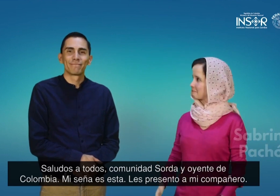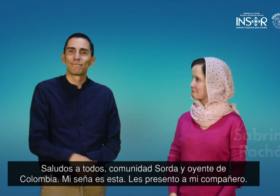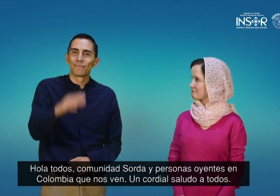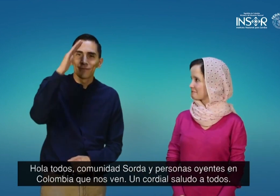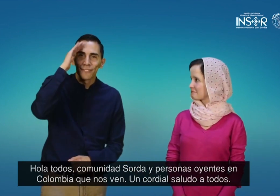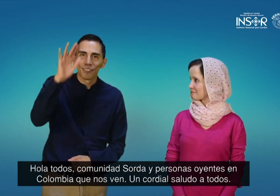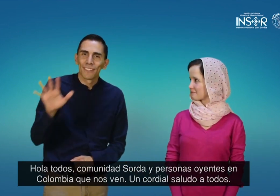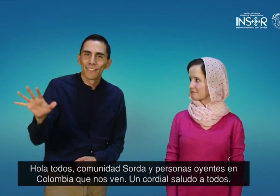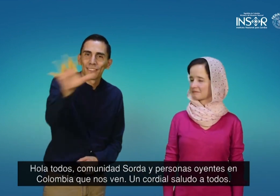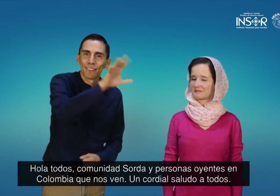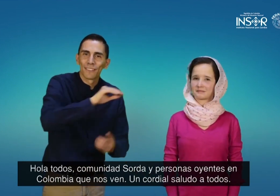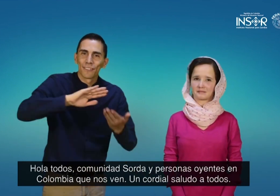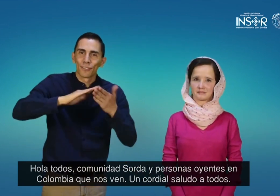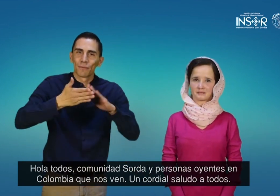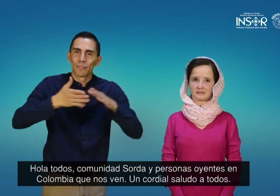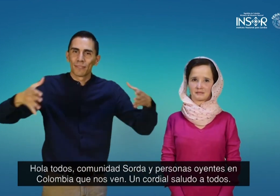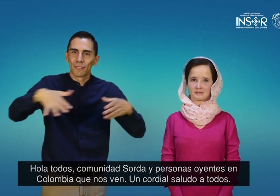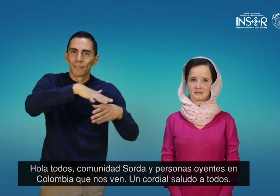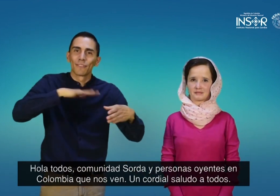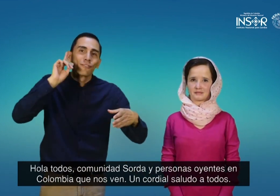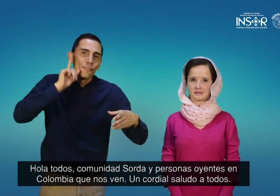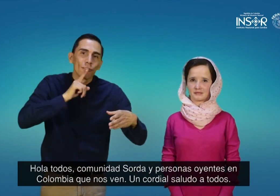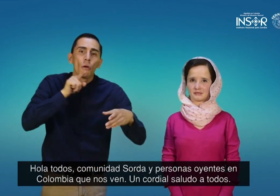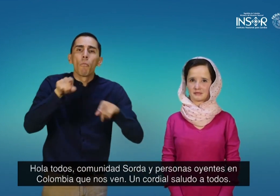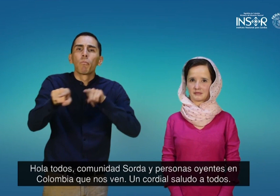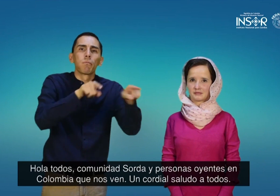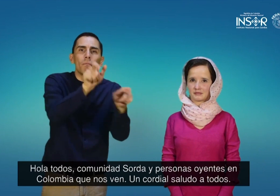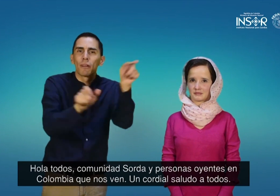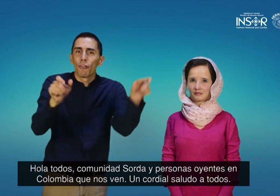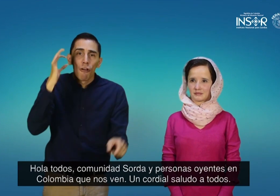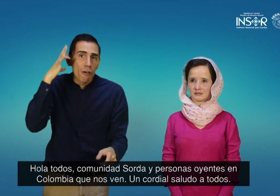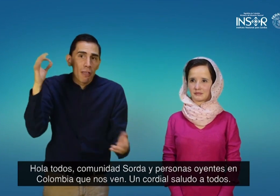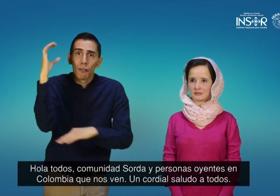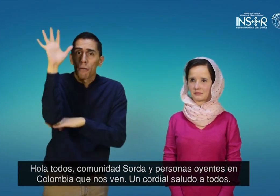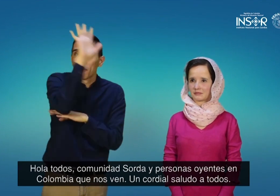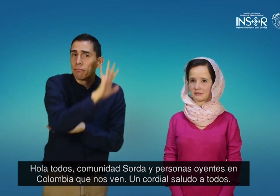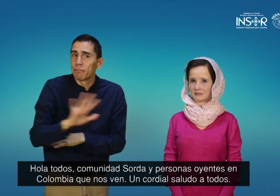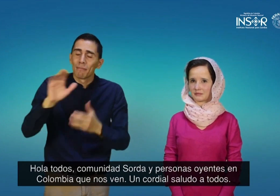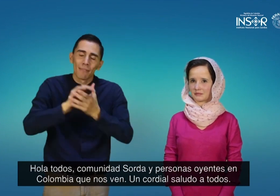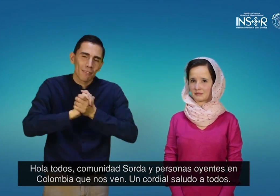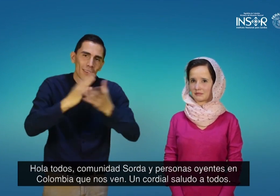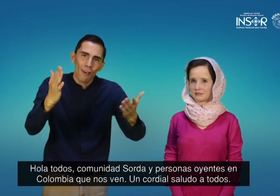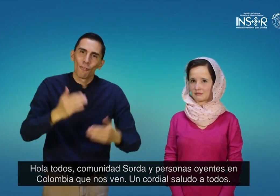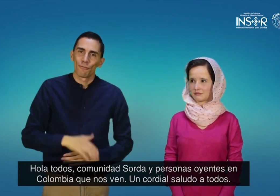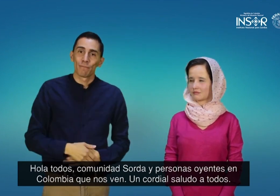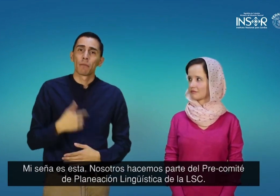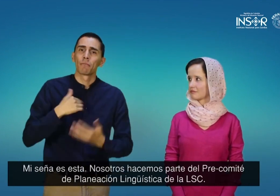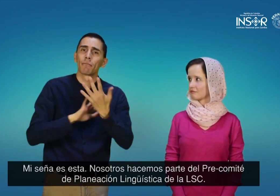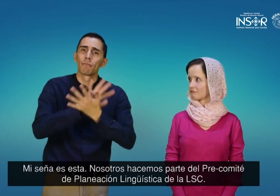Hola a todos, comunidad sorda y personas oyentes en Colombia que nos ven. Un cordial saludo. Mi seña